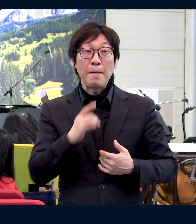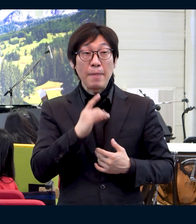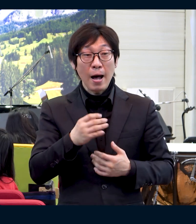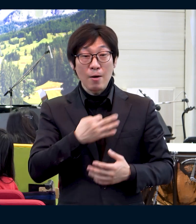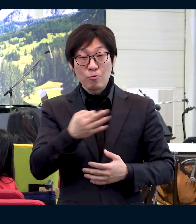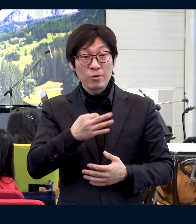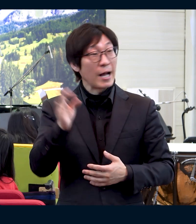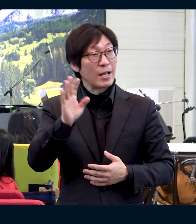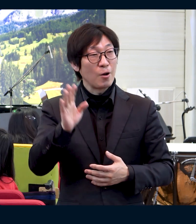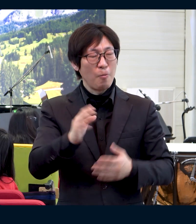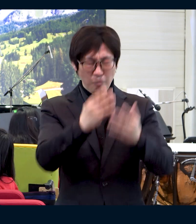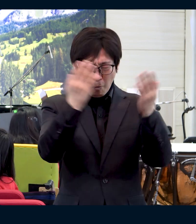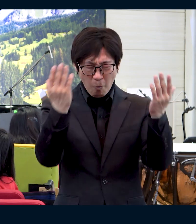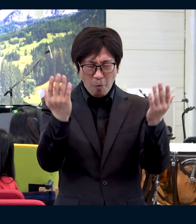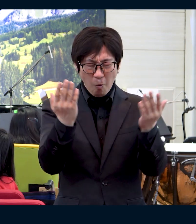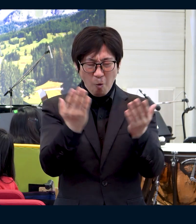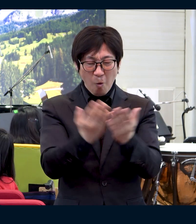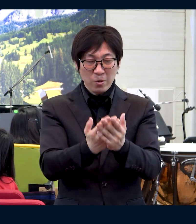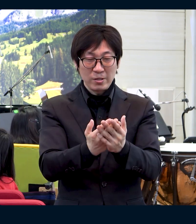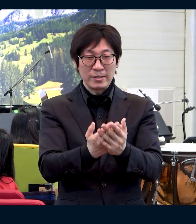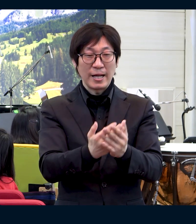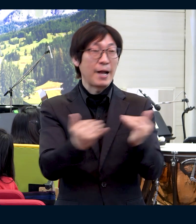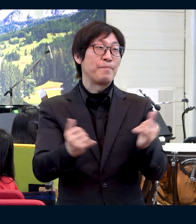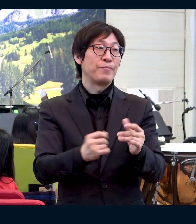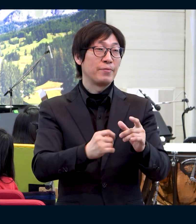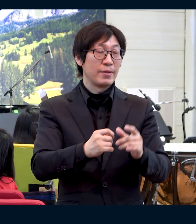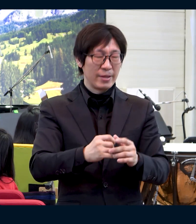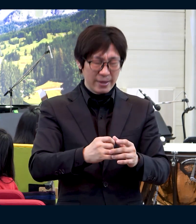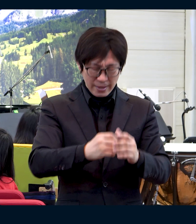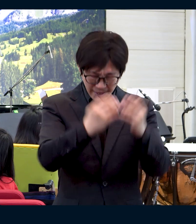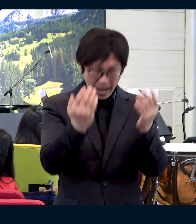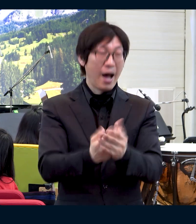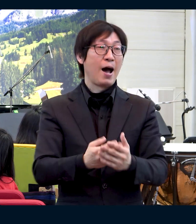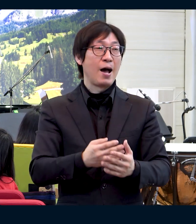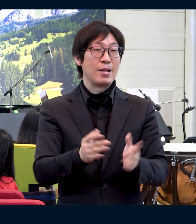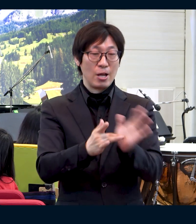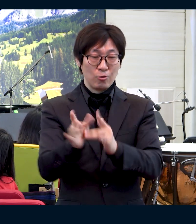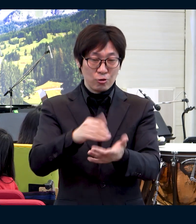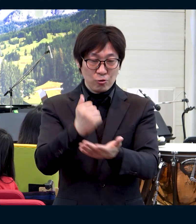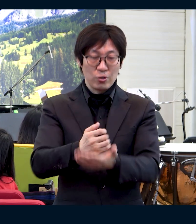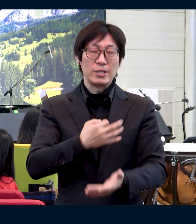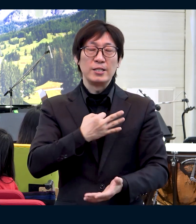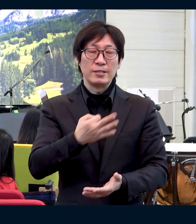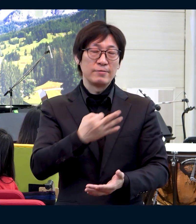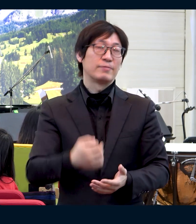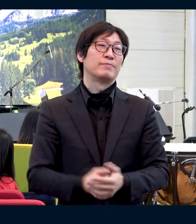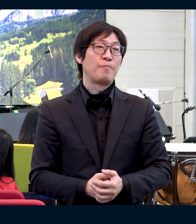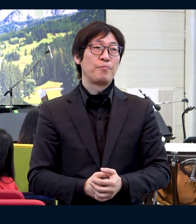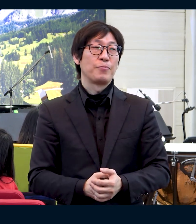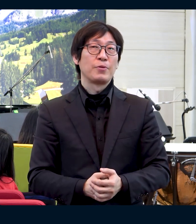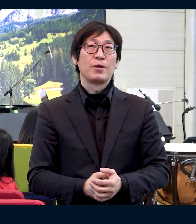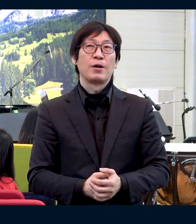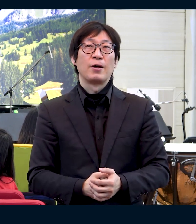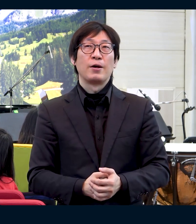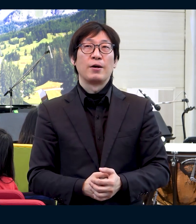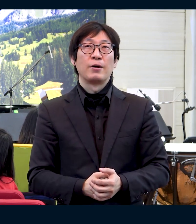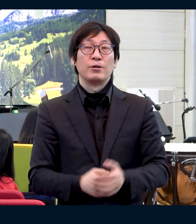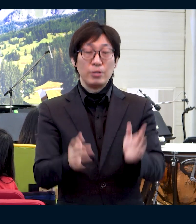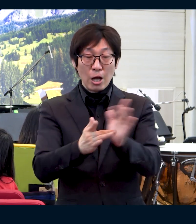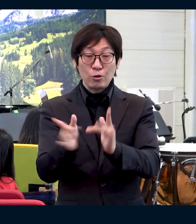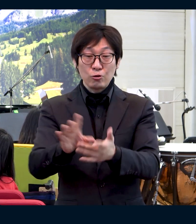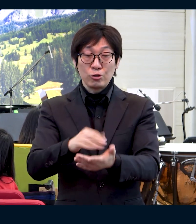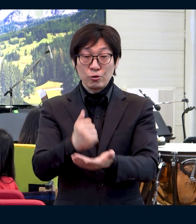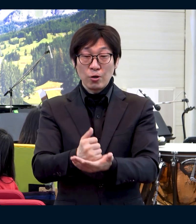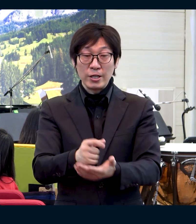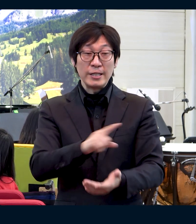외침이 아니었습니다. 그곳에 있었던 모든 청년들의 외침이었는데 단지 예수님의 이름을 부르는 것이 아니었습니다.